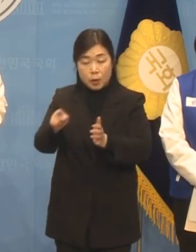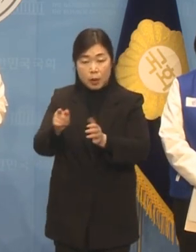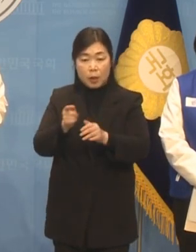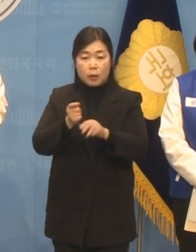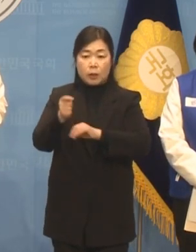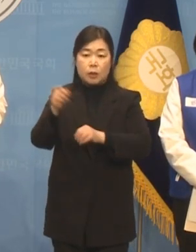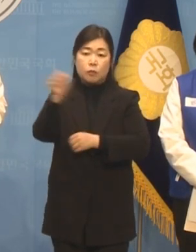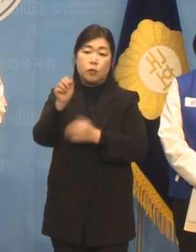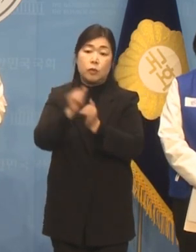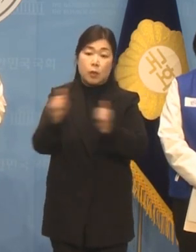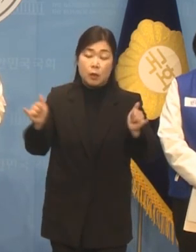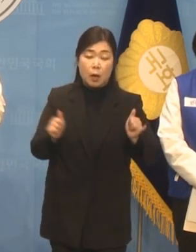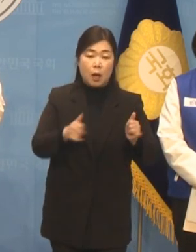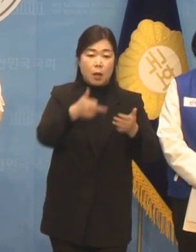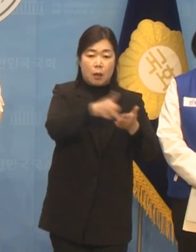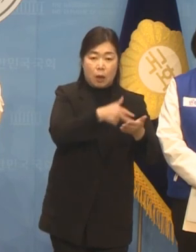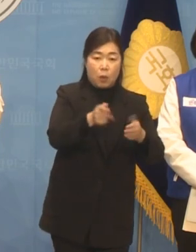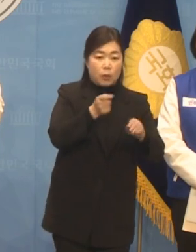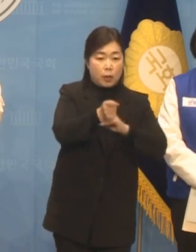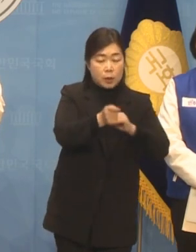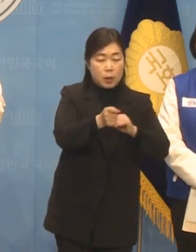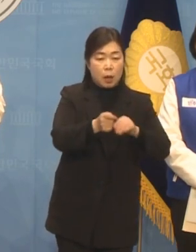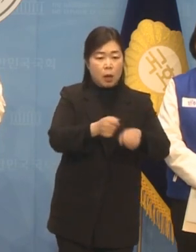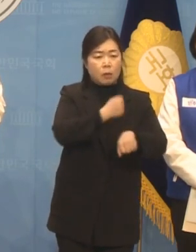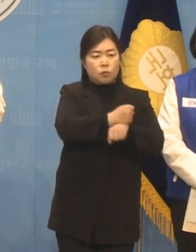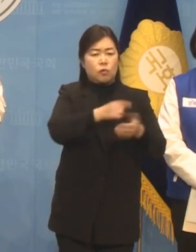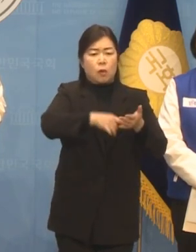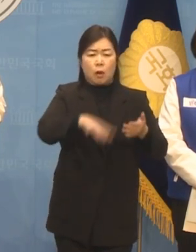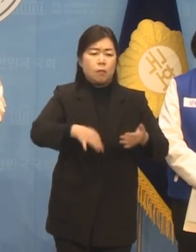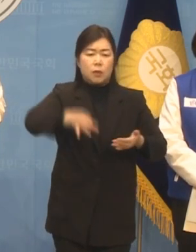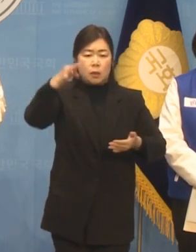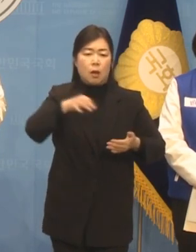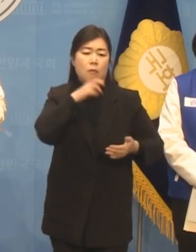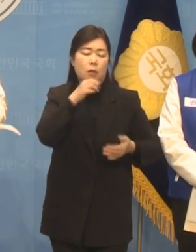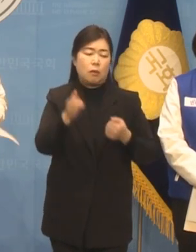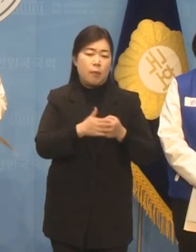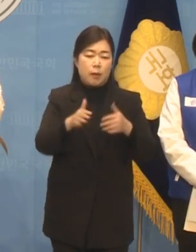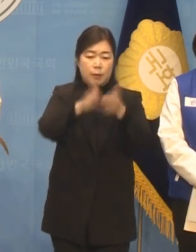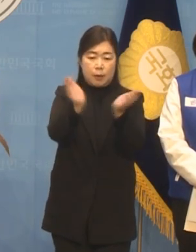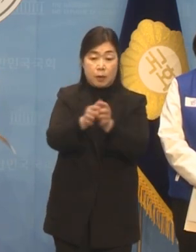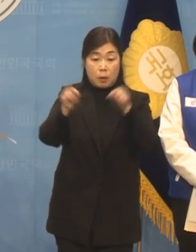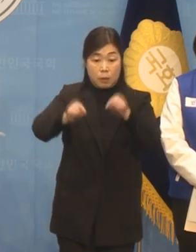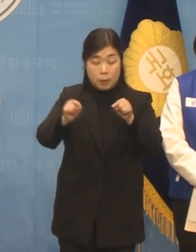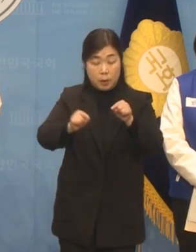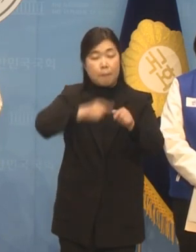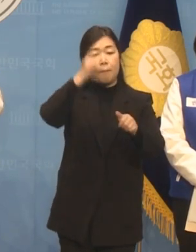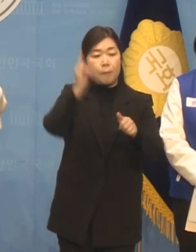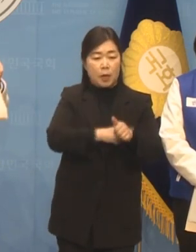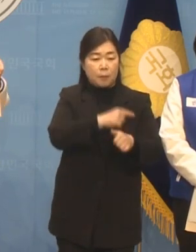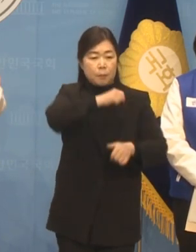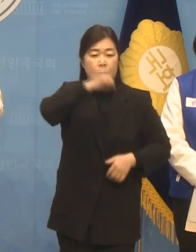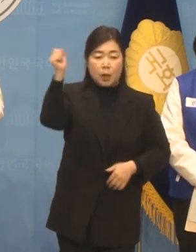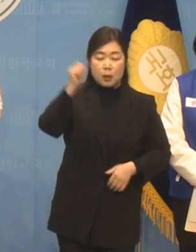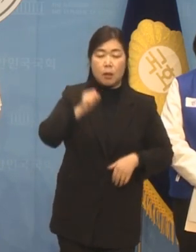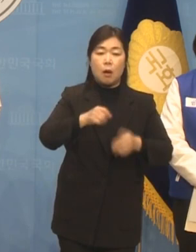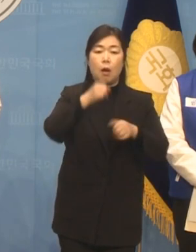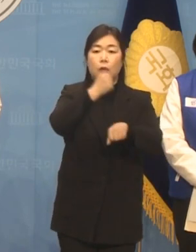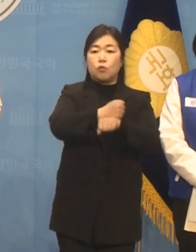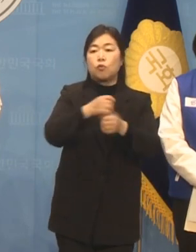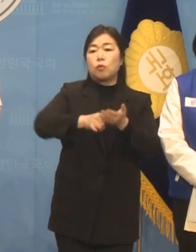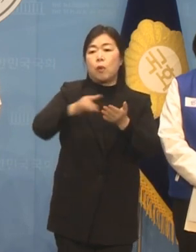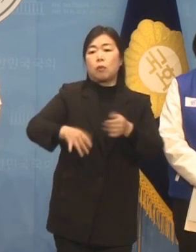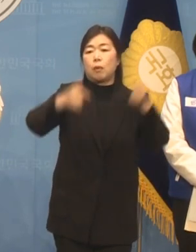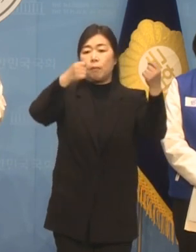통해서 가맹 수수료를 절반으로 내리는 사례가 있는데 이러한 것에 대한 입법적 근거를 마련하자는 것입니다. 중소기업들도 소재